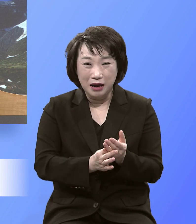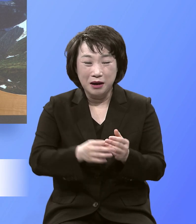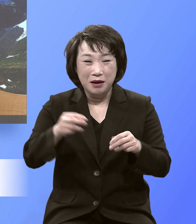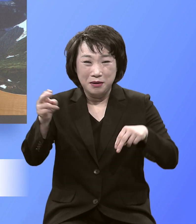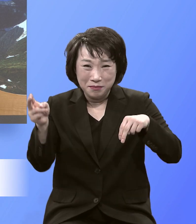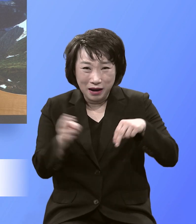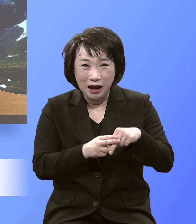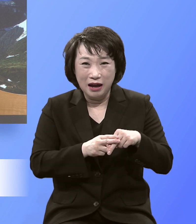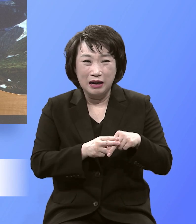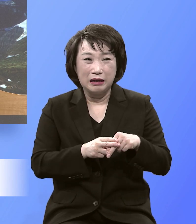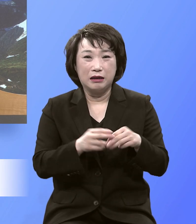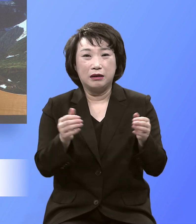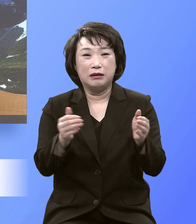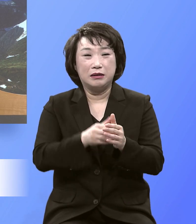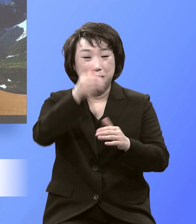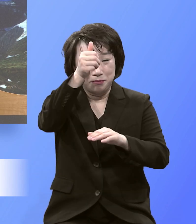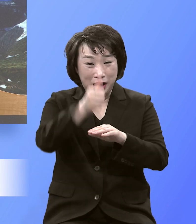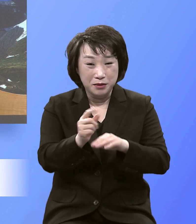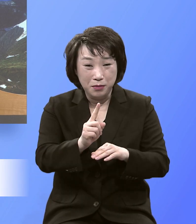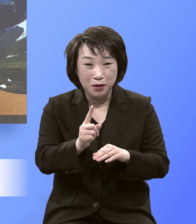매질 끝내는